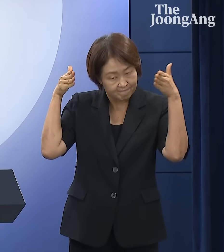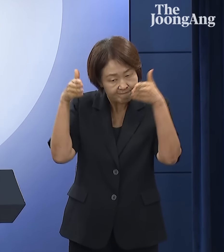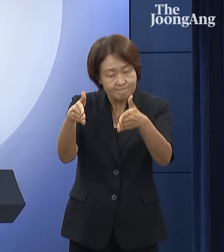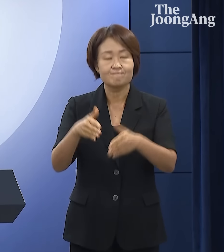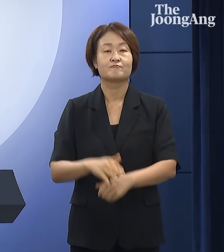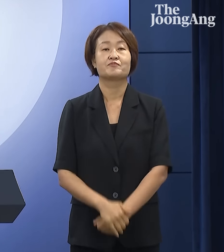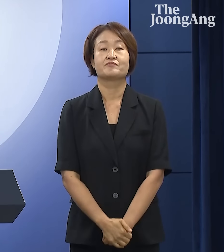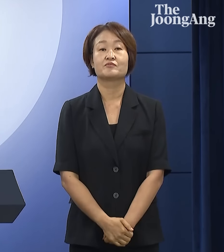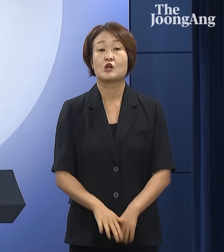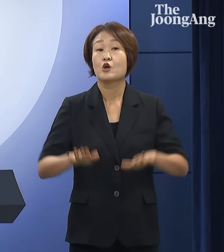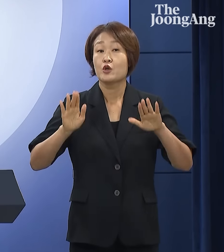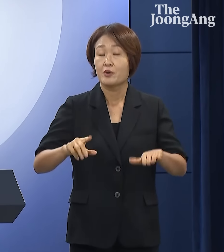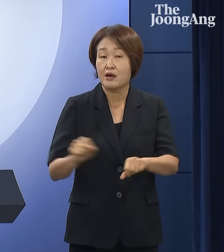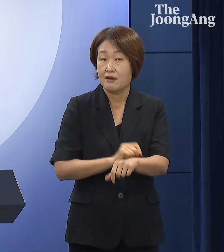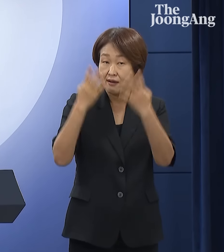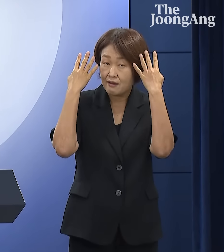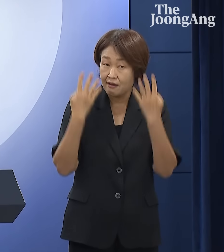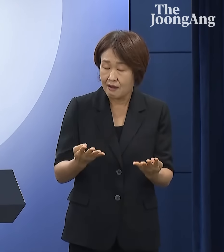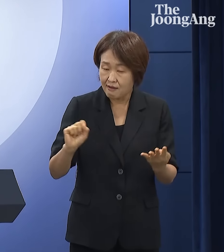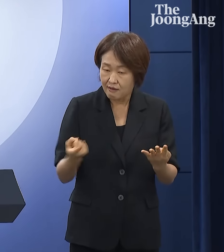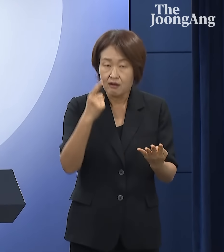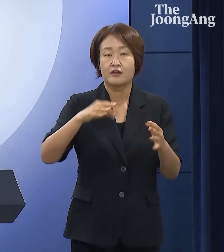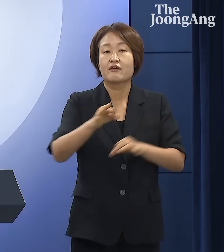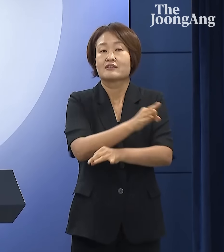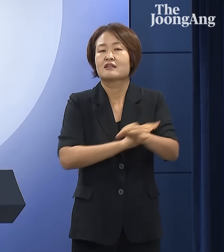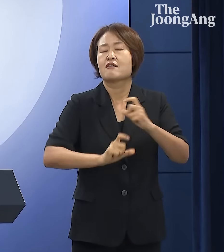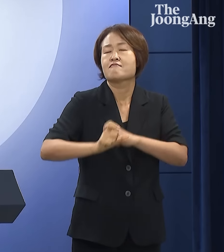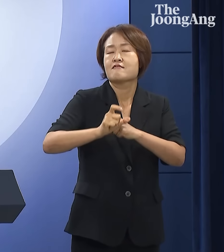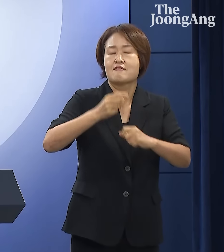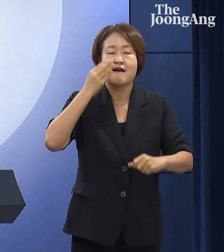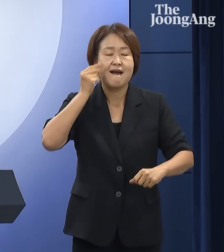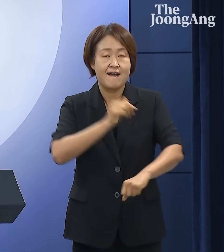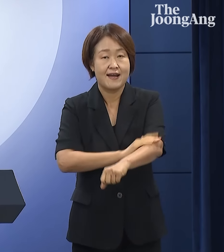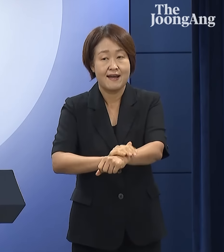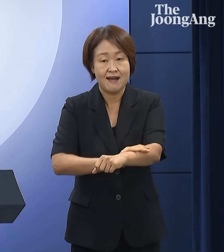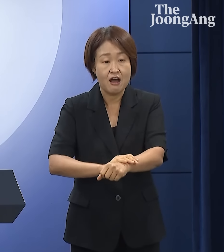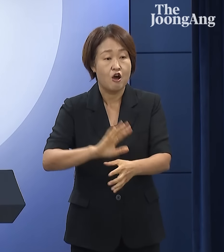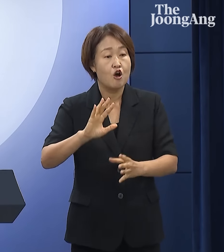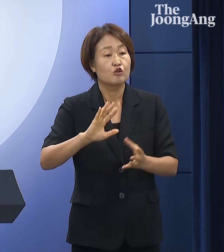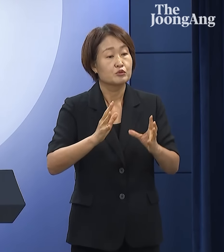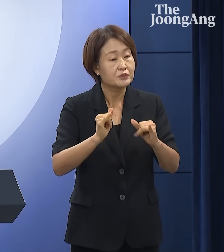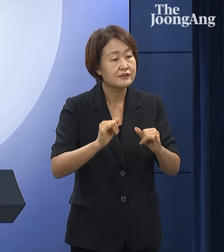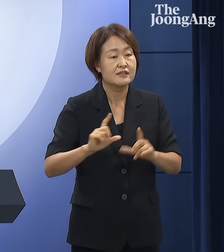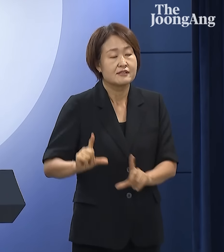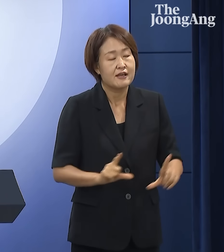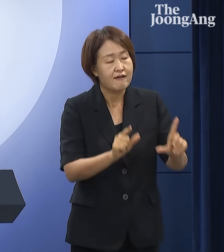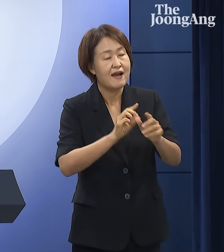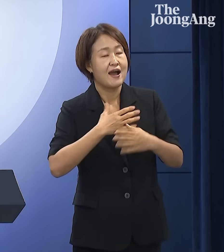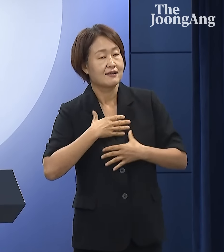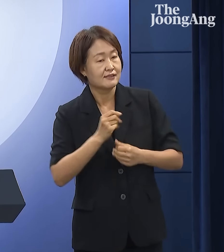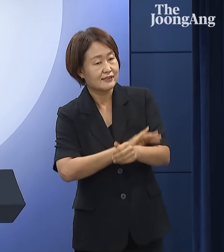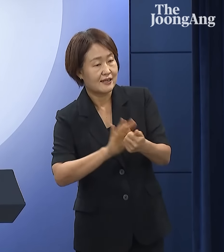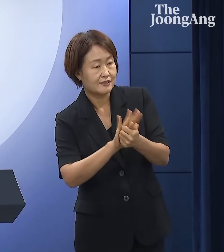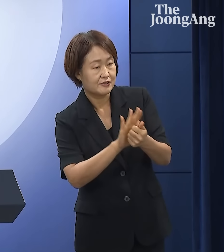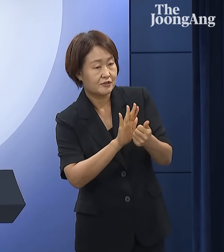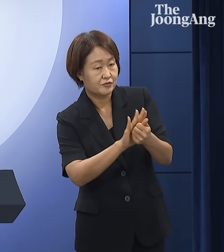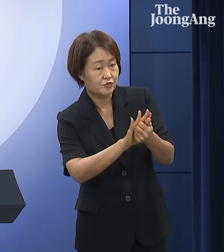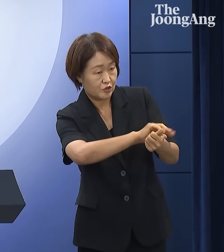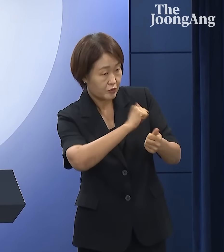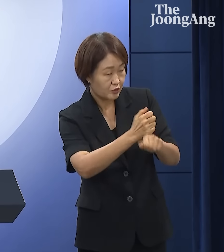두었습니다. 이번 사면을 통해 경제의 역동성을 높이고 민생 안정을 지원하며 사회적